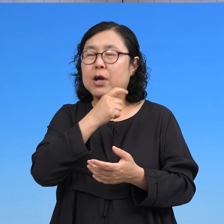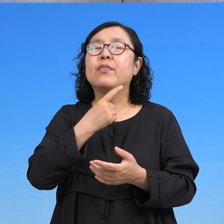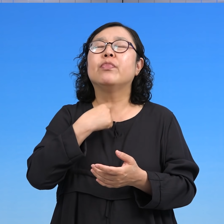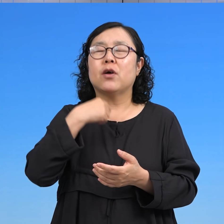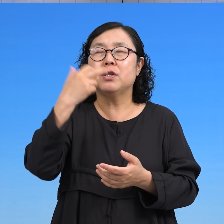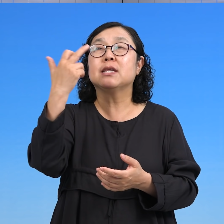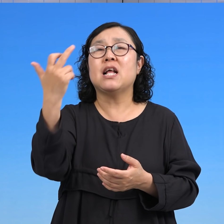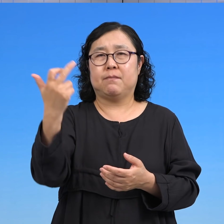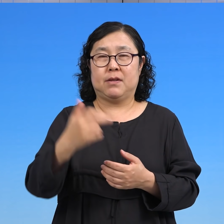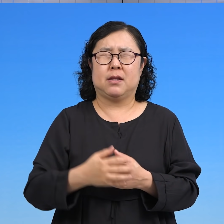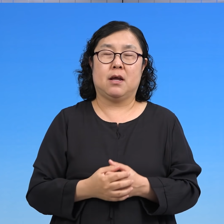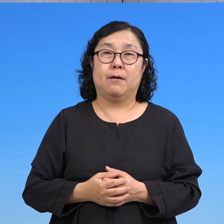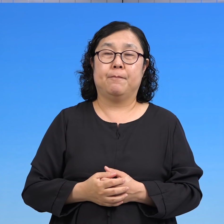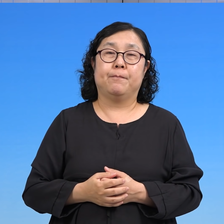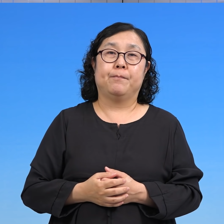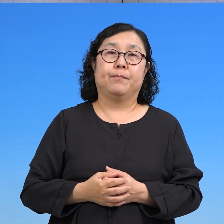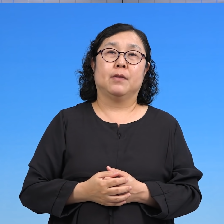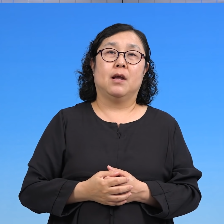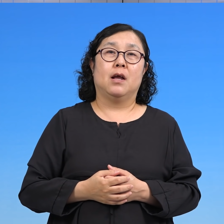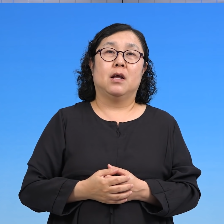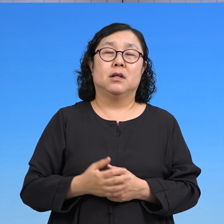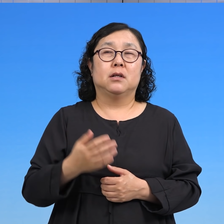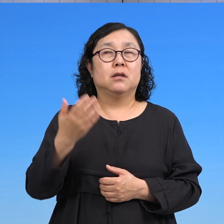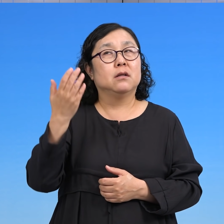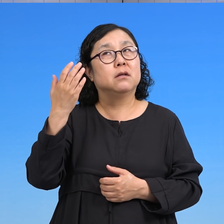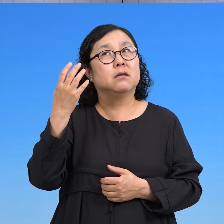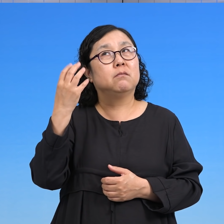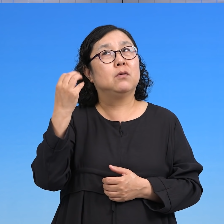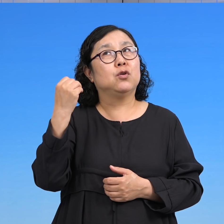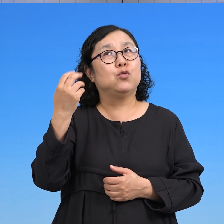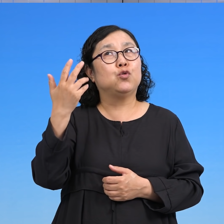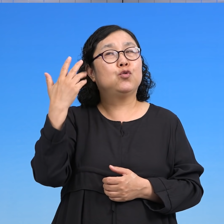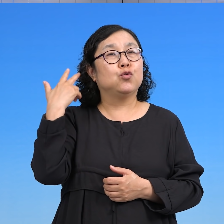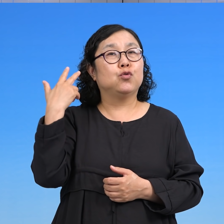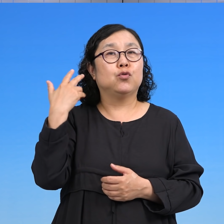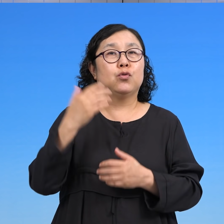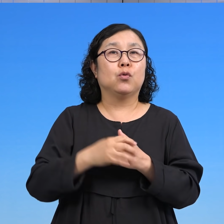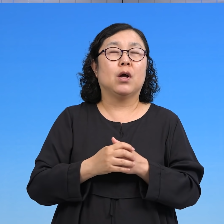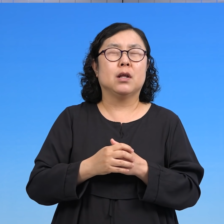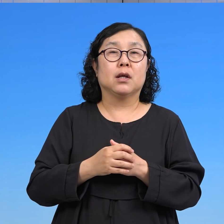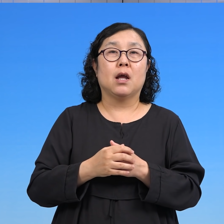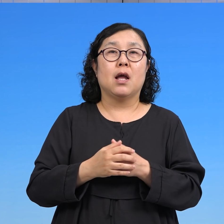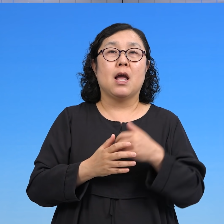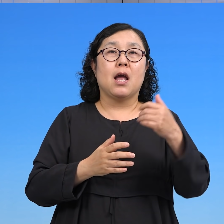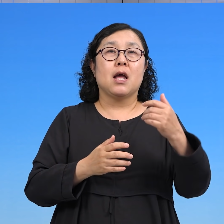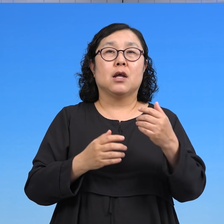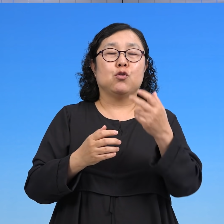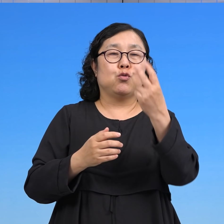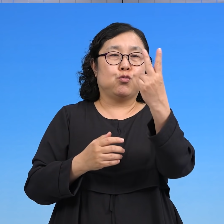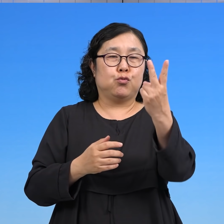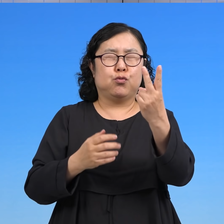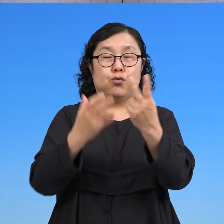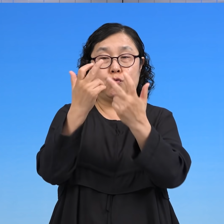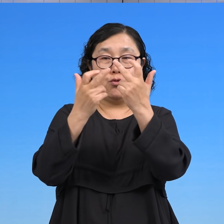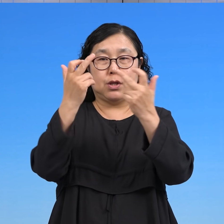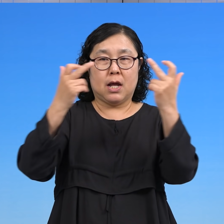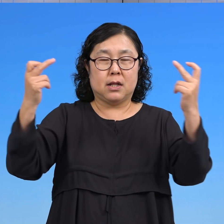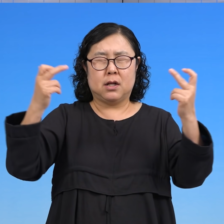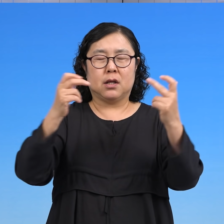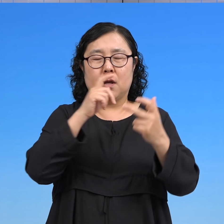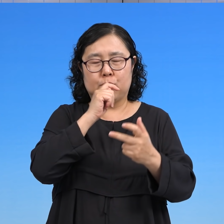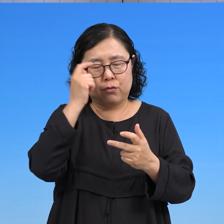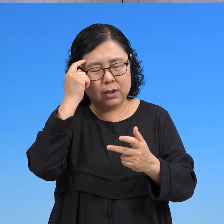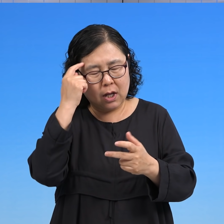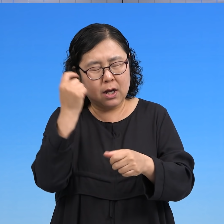산이 호렙산이에요. 그래서 저는 지난 몇 주 동안에 이 갈멜산과 호렙산을 계속 묵상을 하고